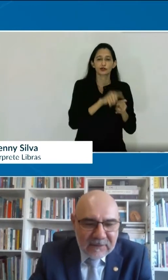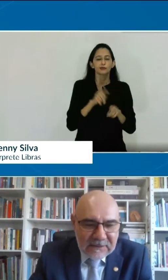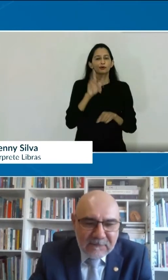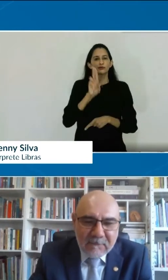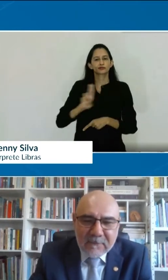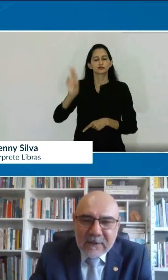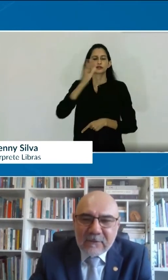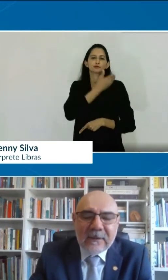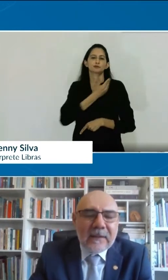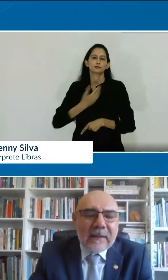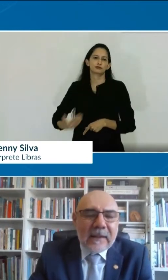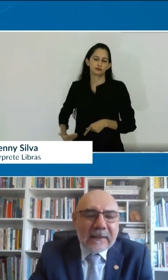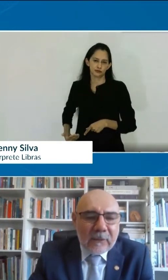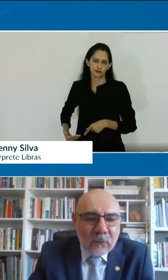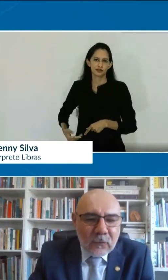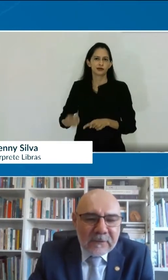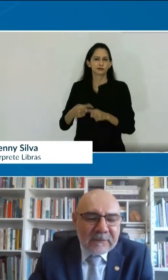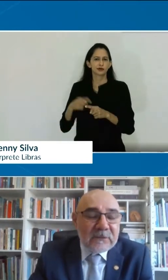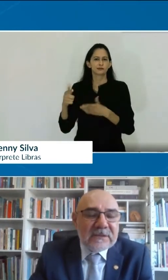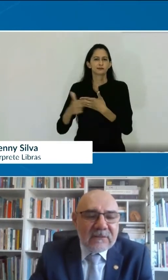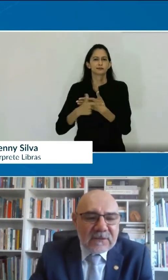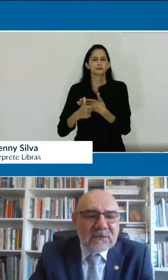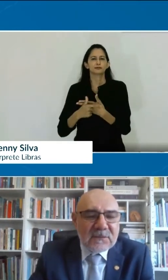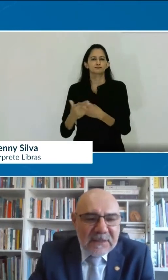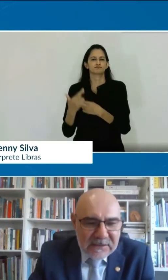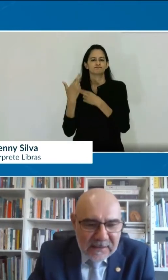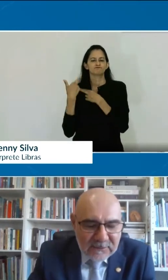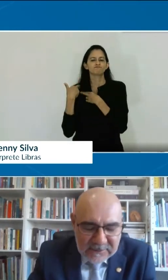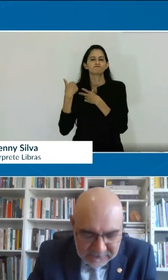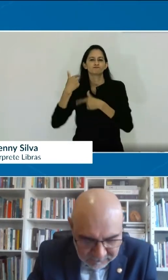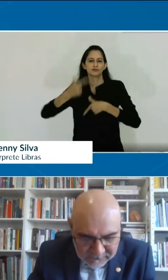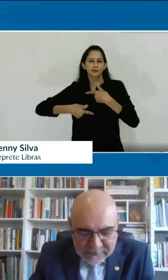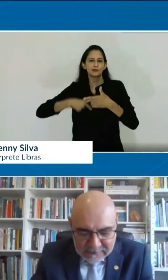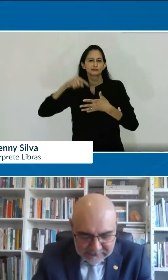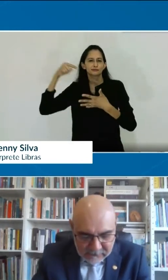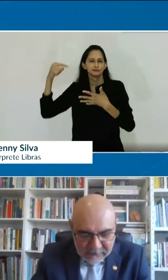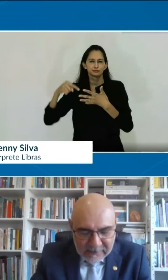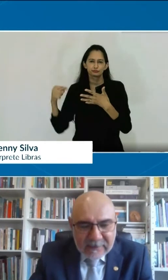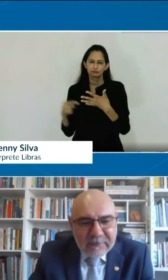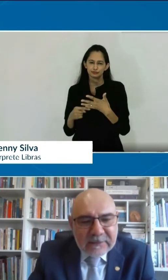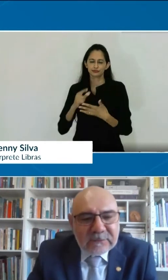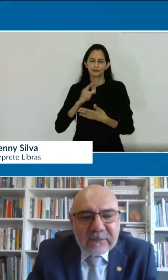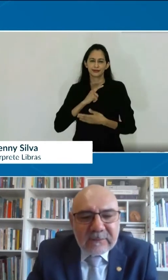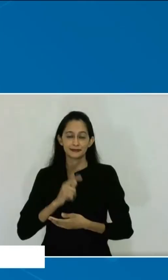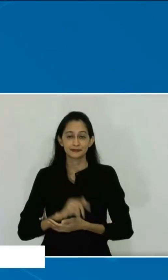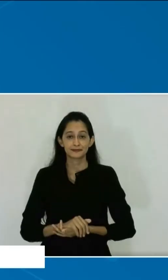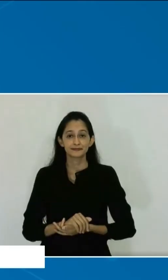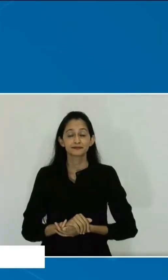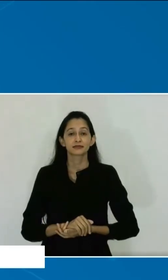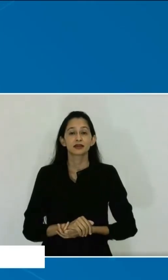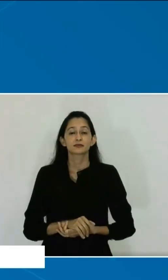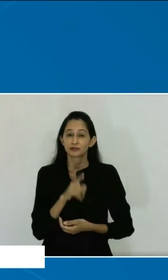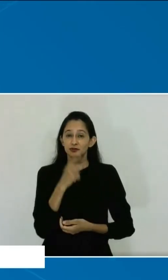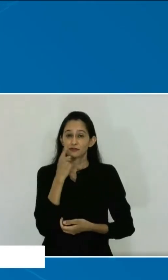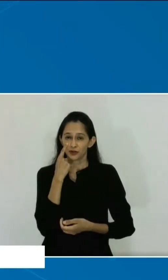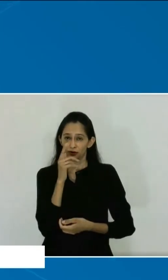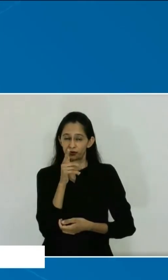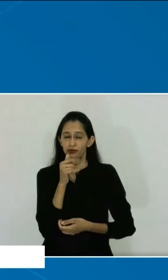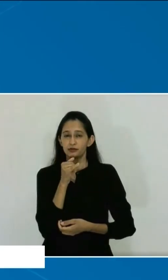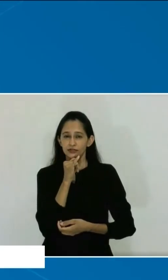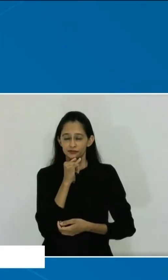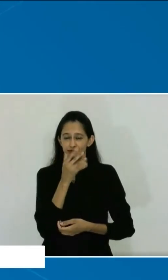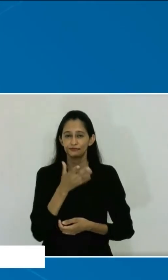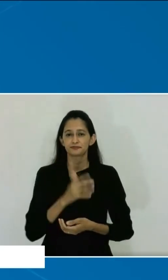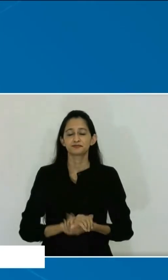pelo relevante papel que cumpre, pelos serviços prestados, né? Então, para tu ter uma ideia, a gente estava fazendo